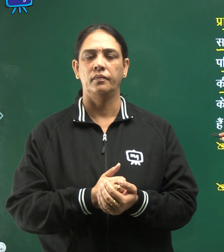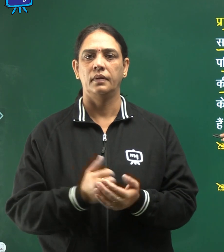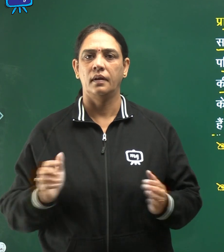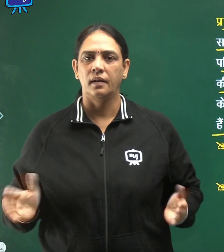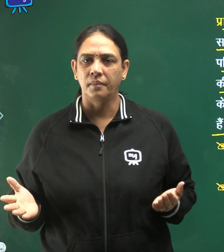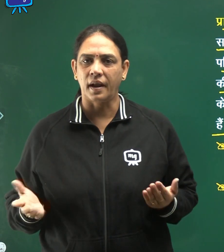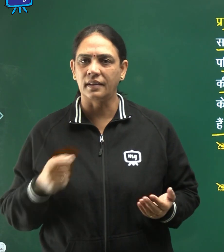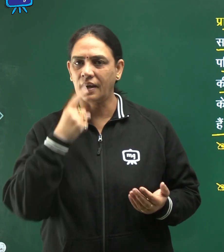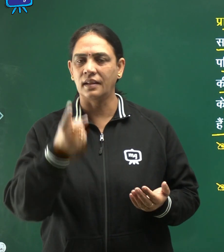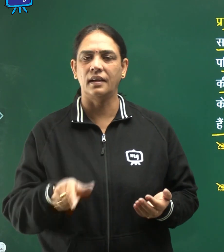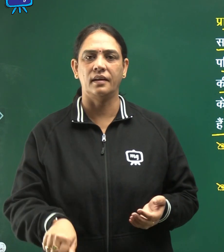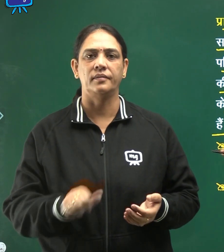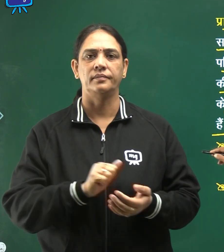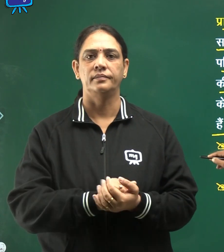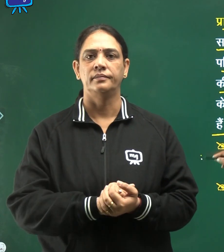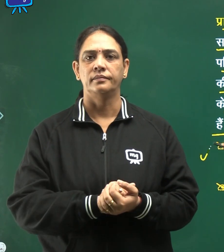प्रायिकता कहते हैं।